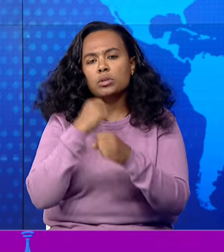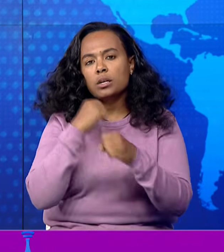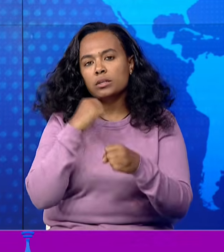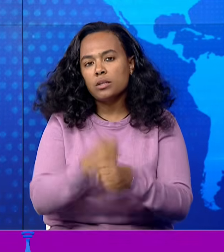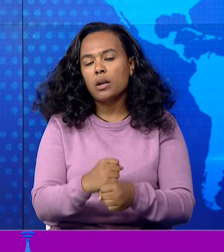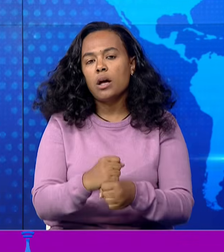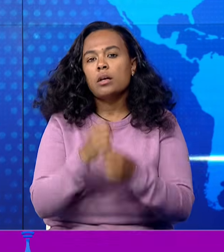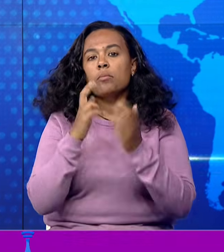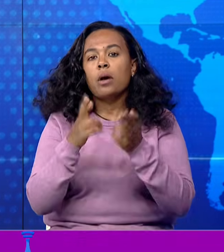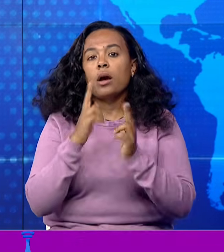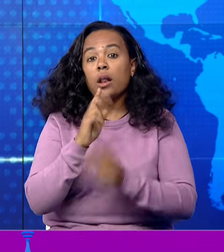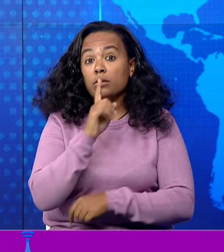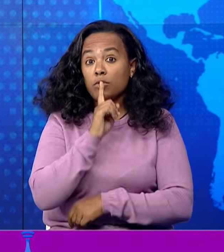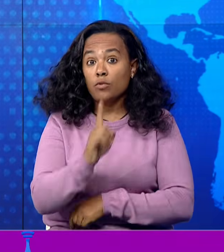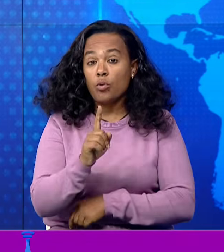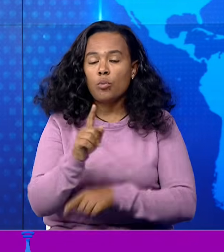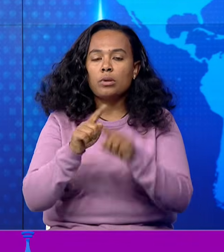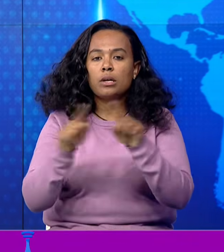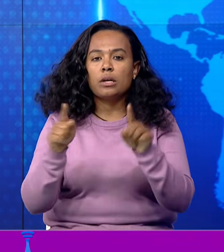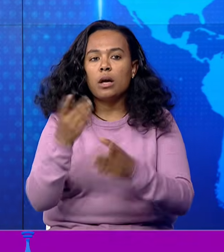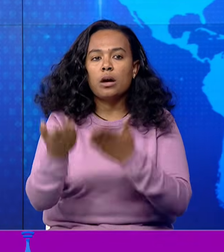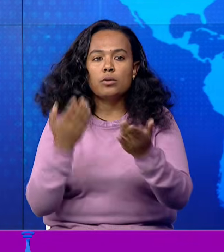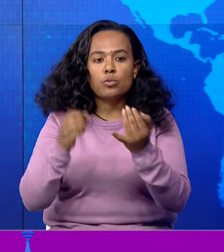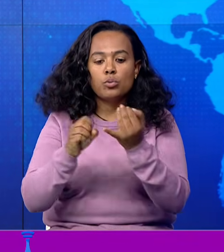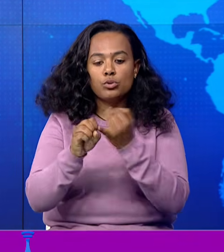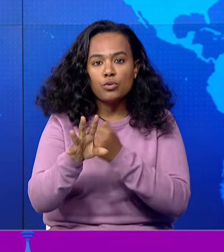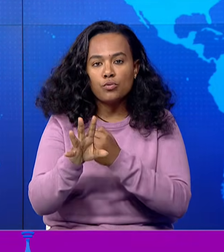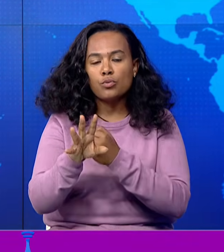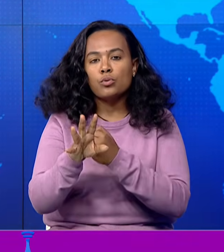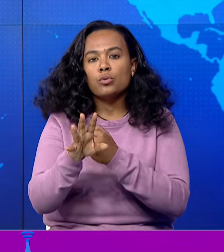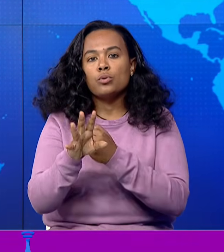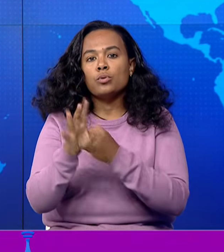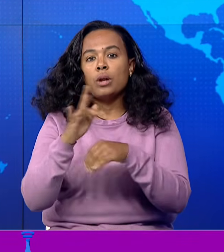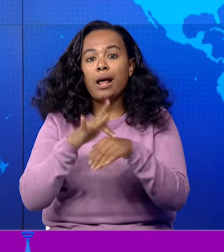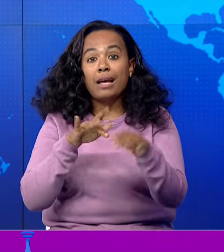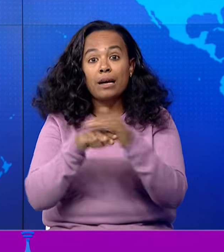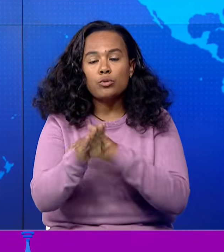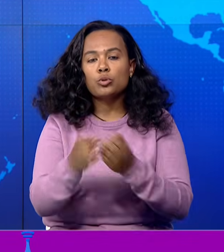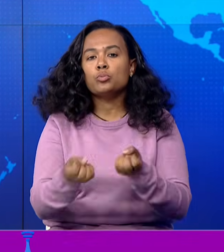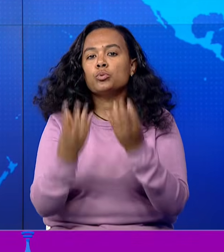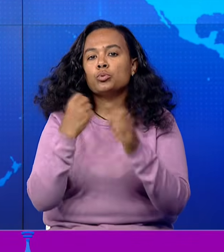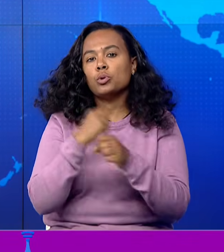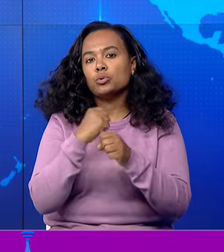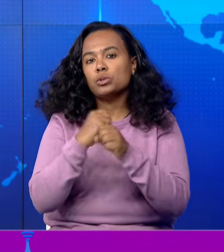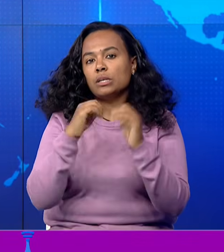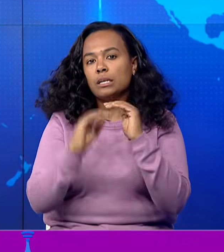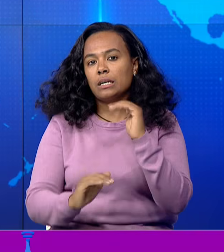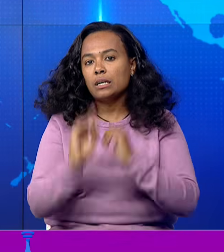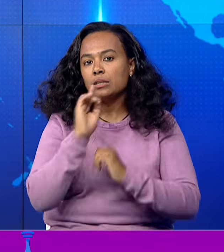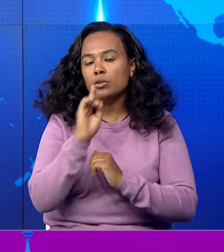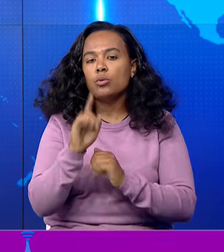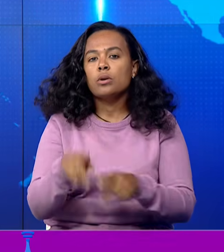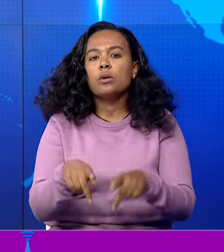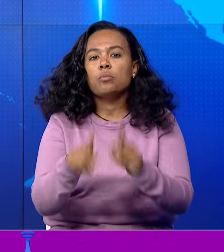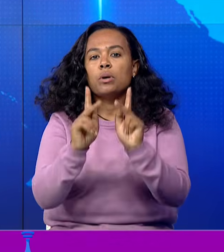ነው የሚያስደርገው። በተለይ እንግዲህ የአገልግሎት ዘርፉ ላይ ገብቶ ብዙ ስራዎችን እየቀነሰ ነው። በግብርና